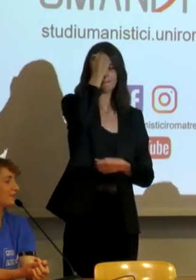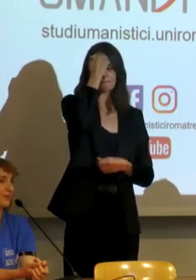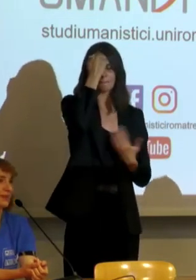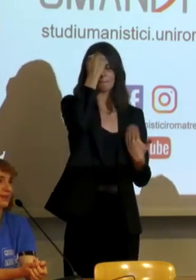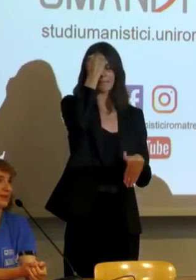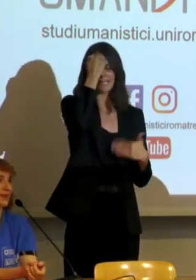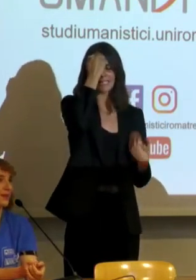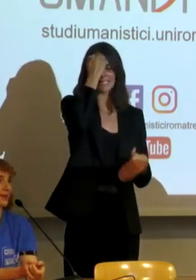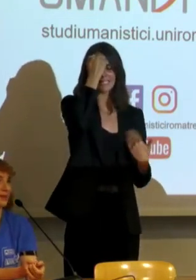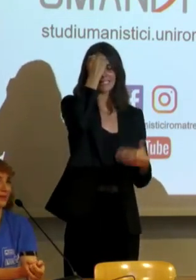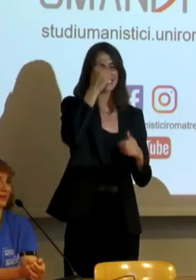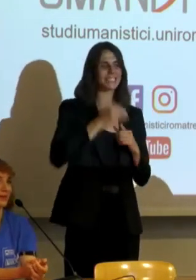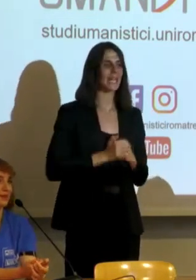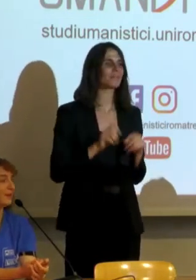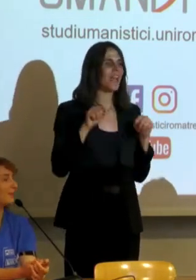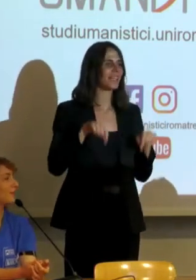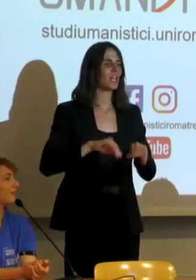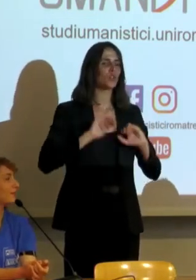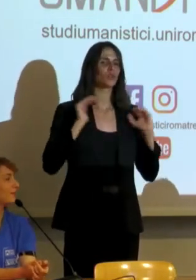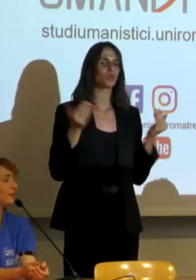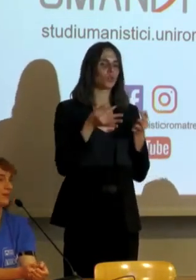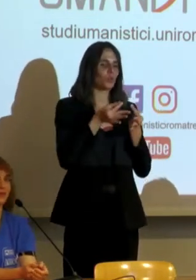Pentitissimo. Adesso con tutto il rispetto per i giuristi.